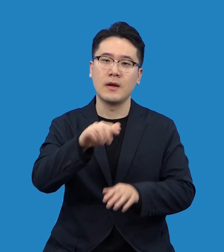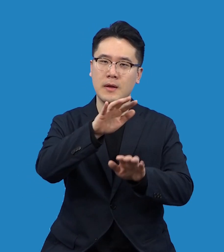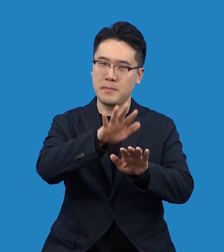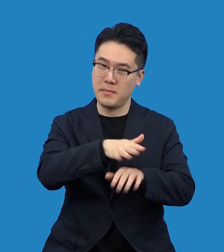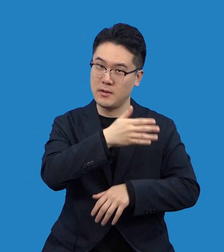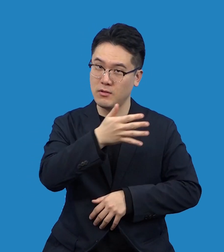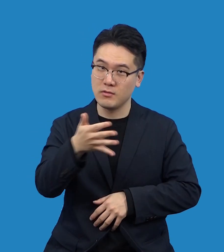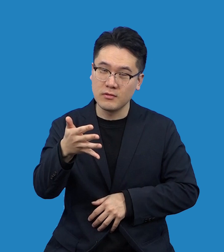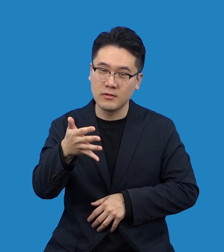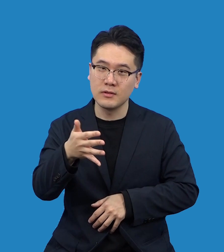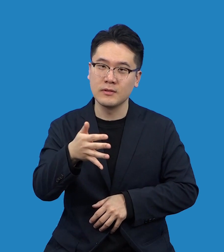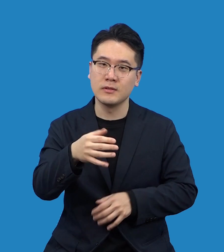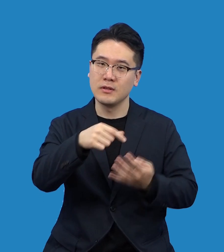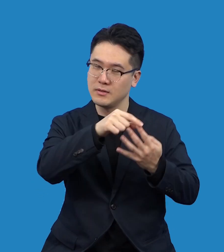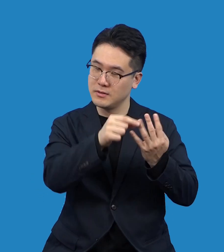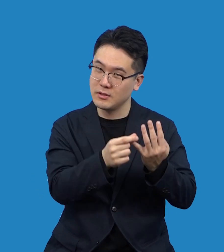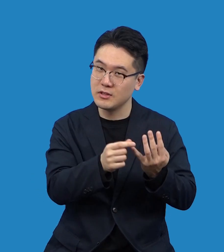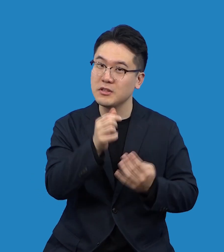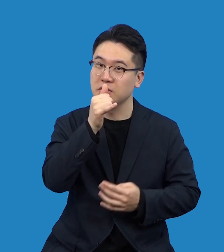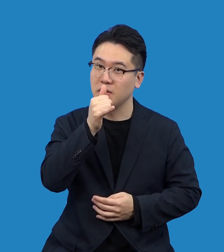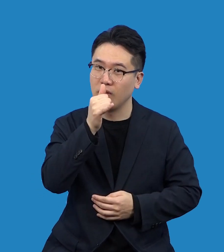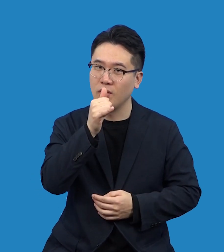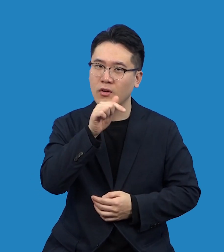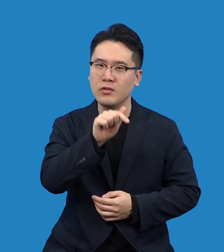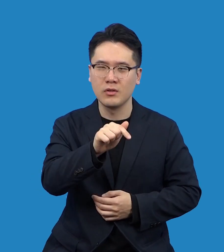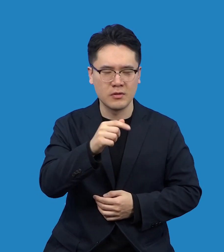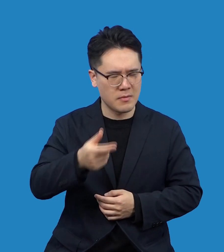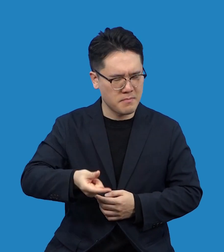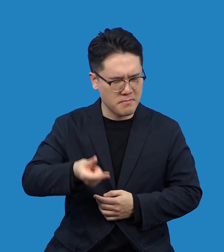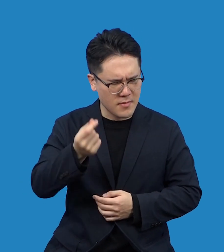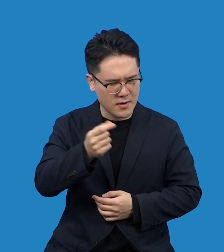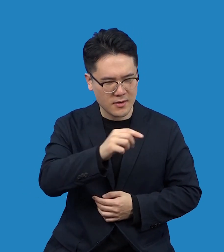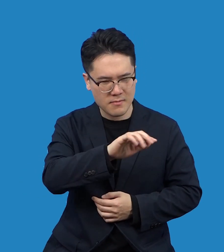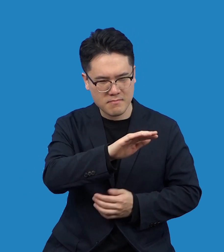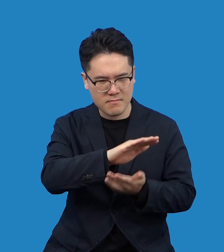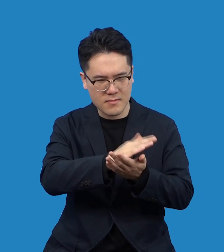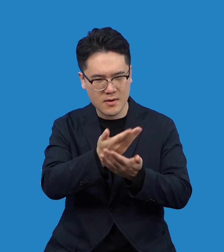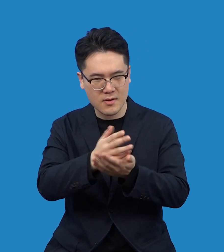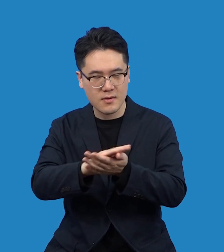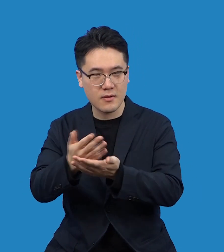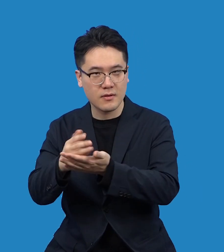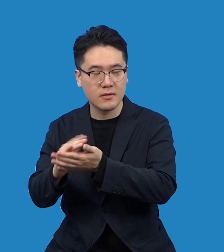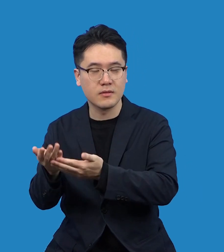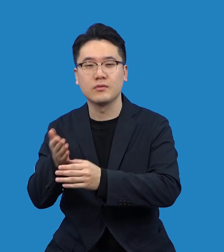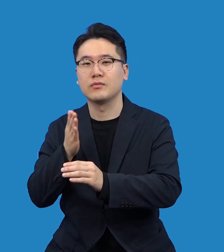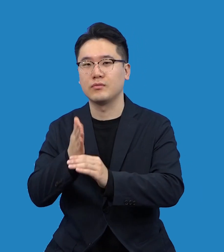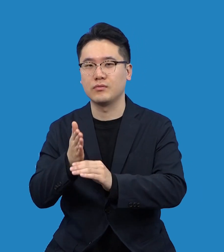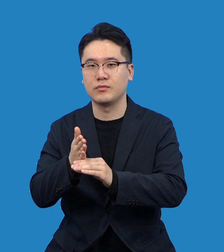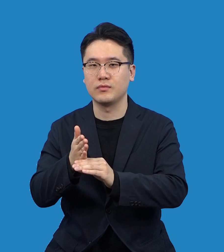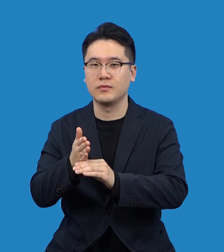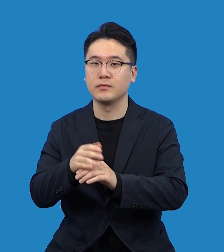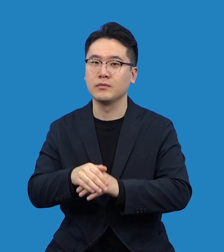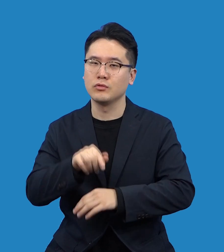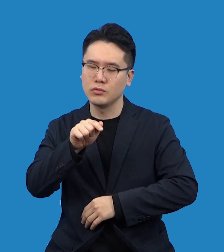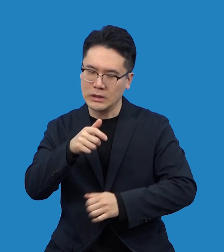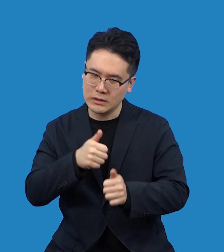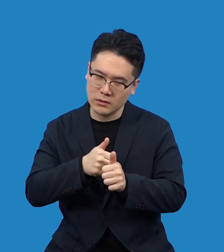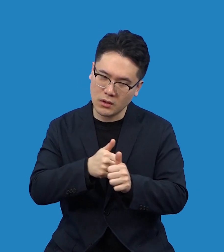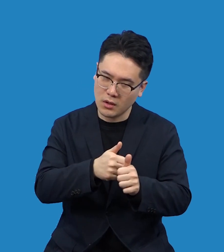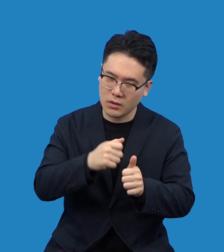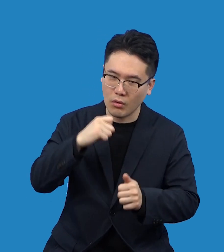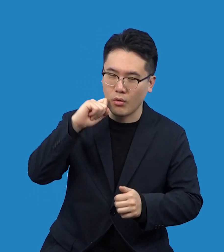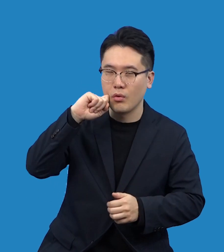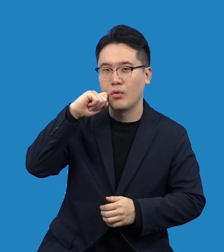있어요. 요즘 패턴이 굉장히 빠르게 또 바뀌고 있잖아요. 그 패턴을 따라가기가 참